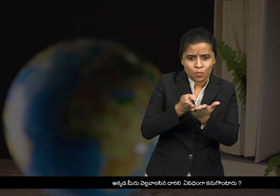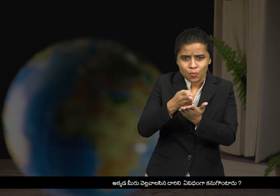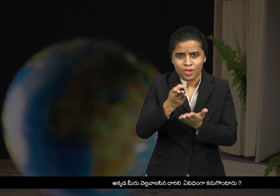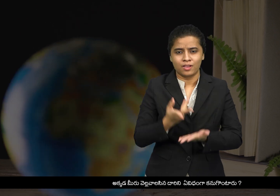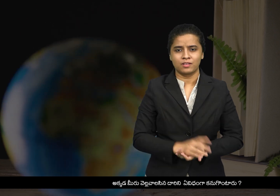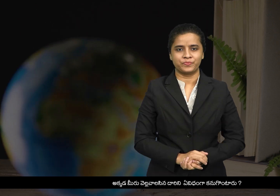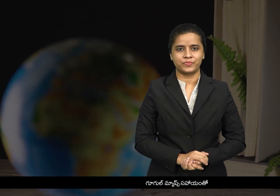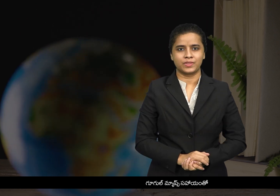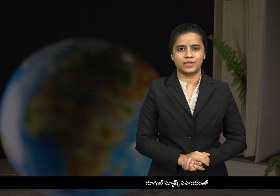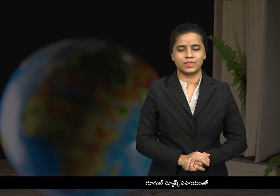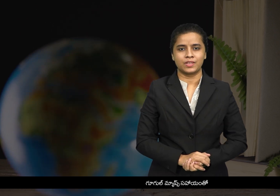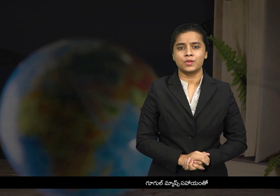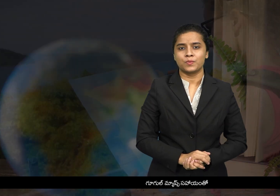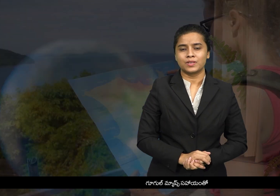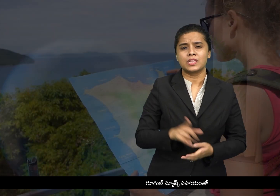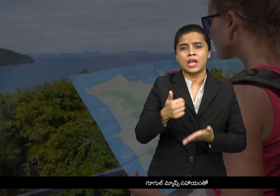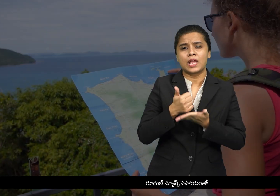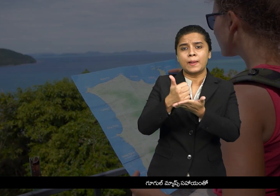కనుక్కుంటారు? గూగుల్ మ్యాప్ సహాయంతో